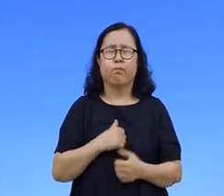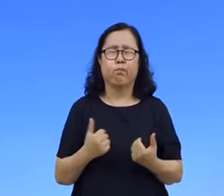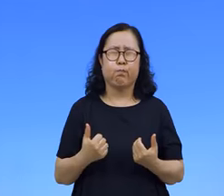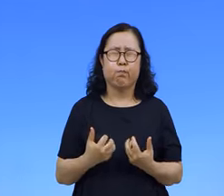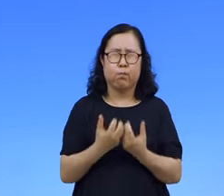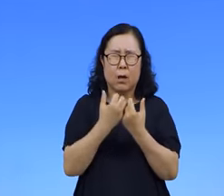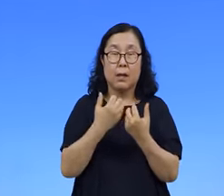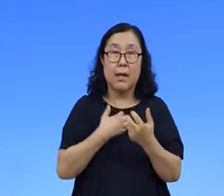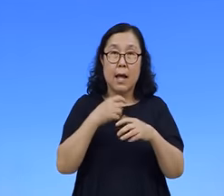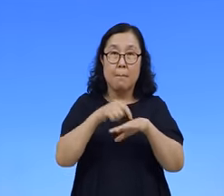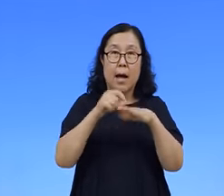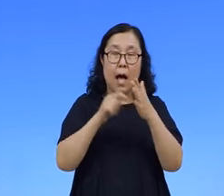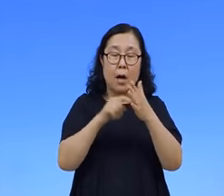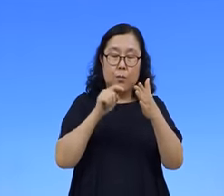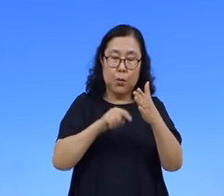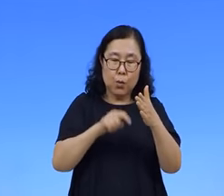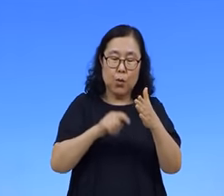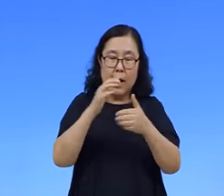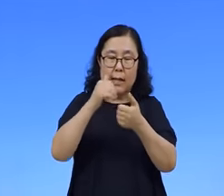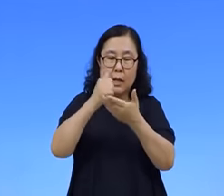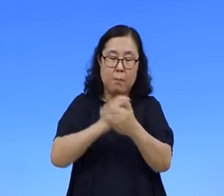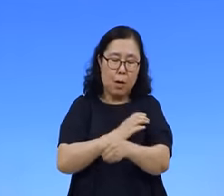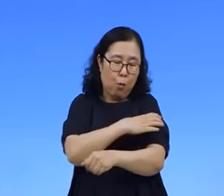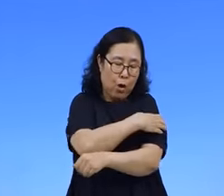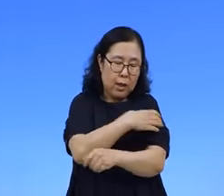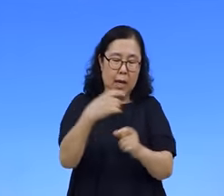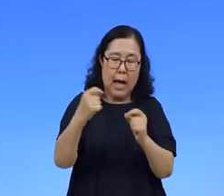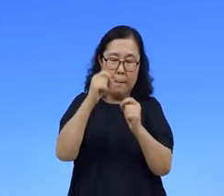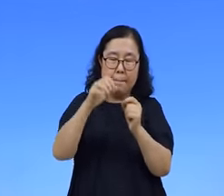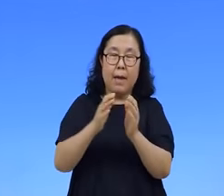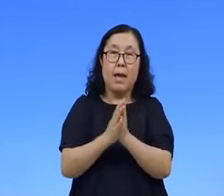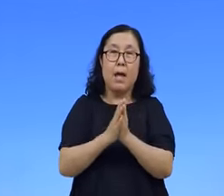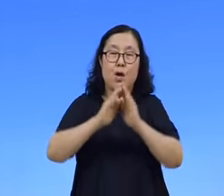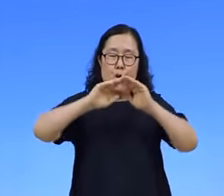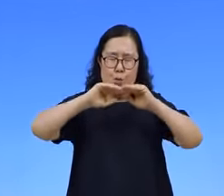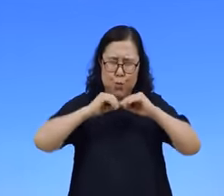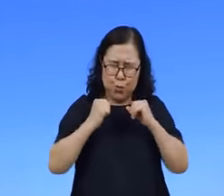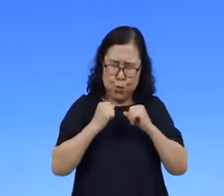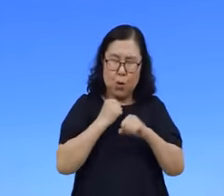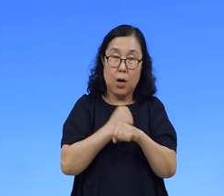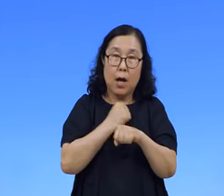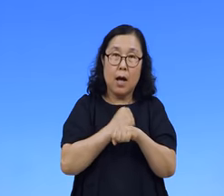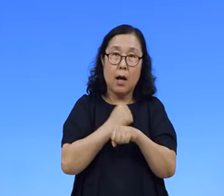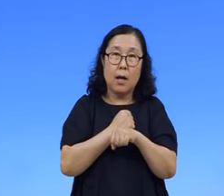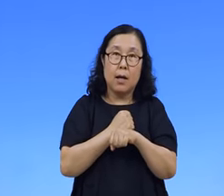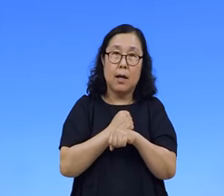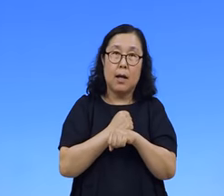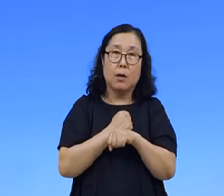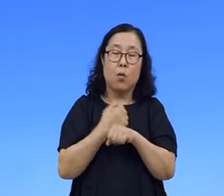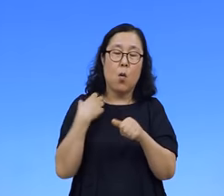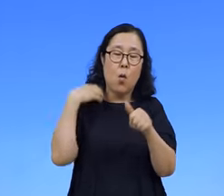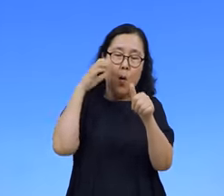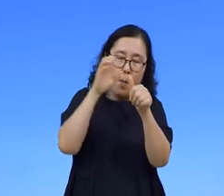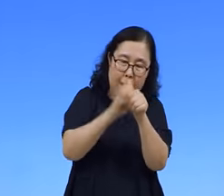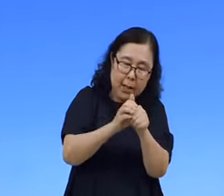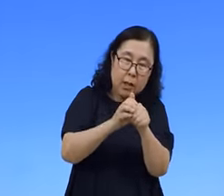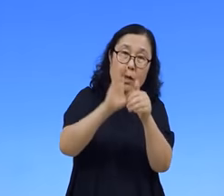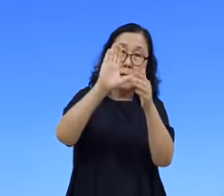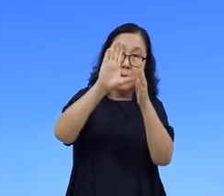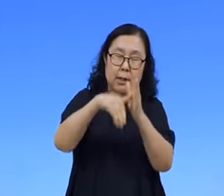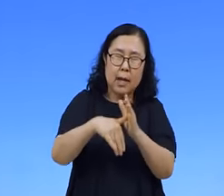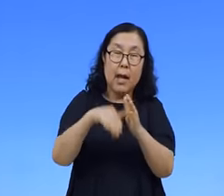울분에 차 있는 내 내면을 기어이 하나님의 권위 앞에 내가 그 울분을 꺾고 내려놓았을